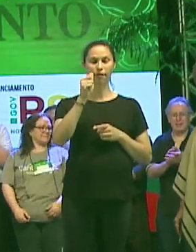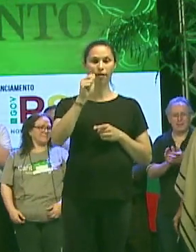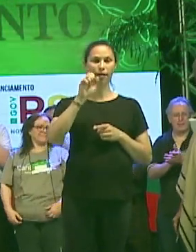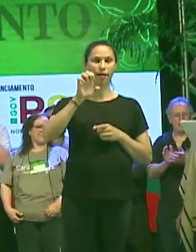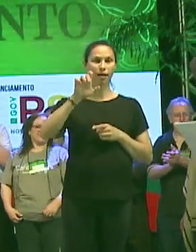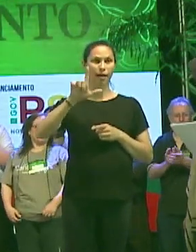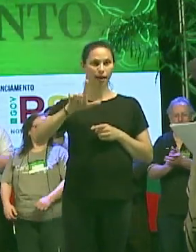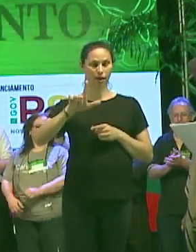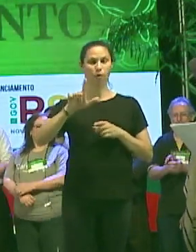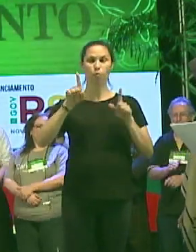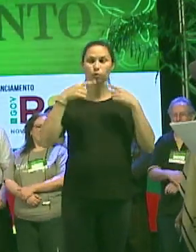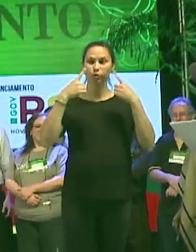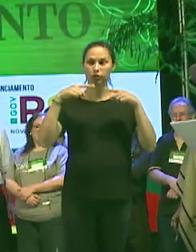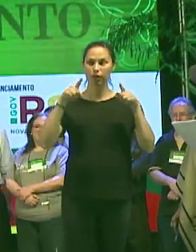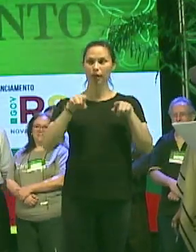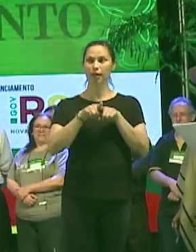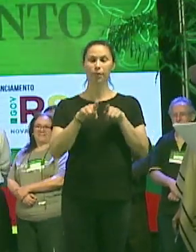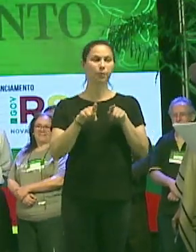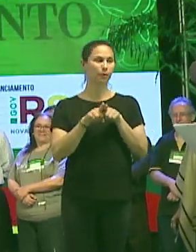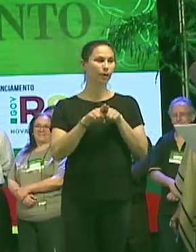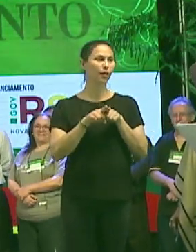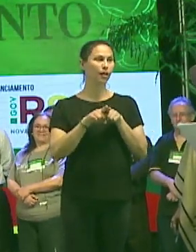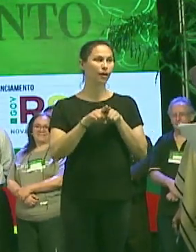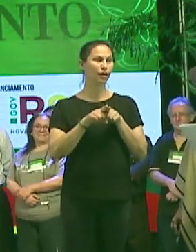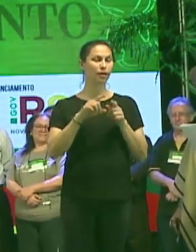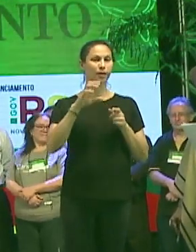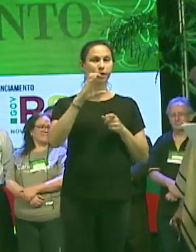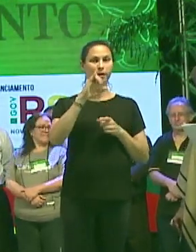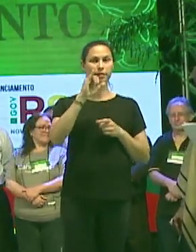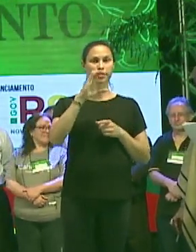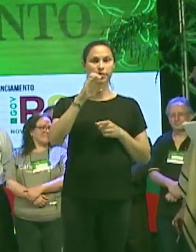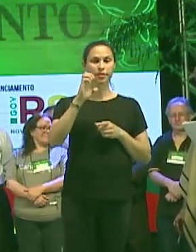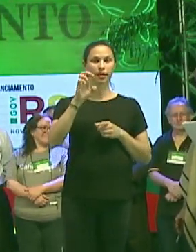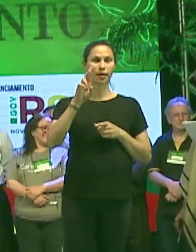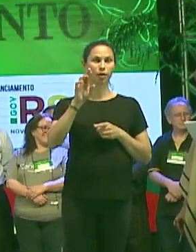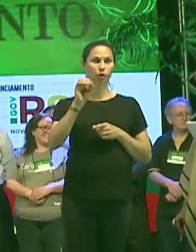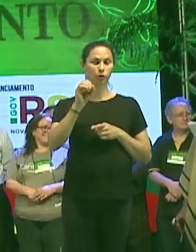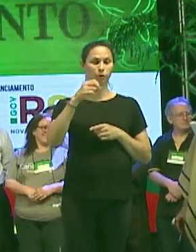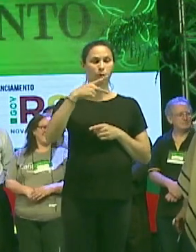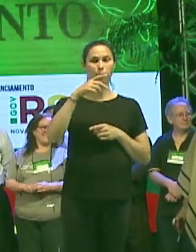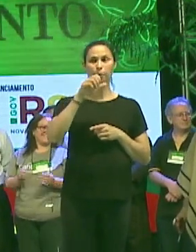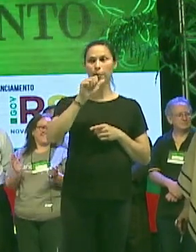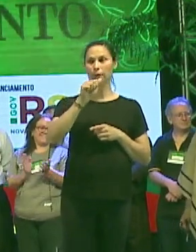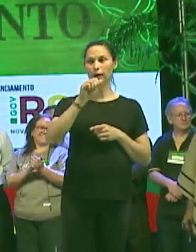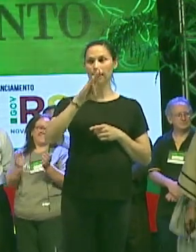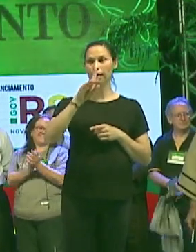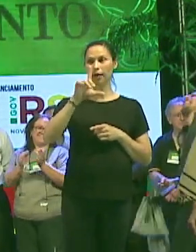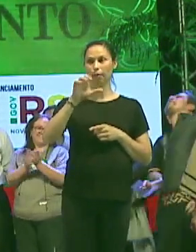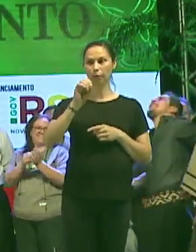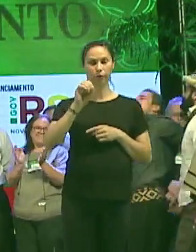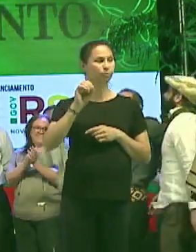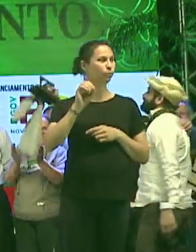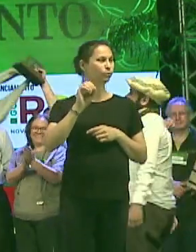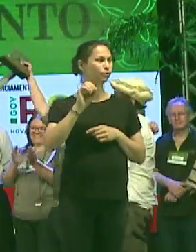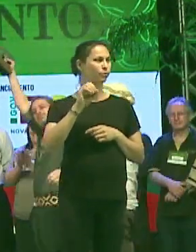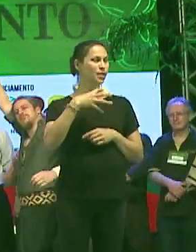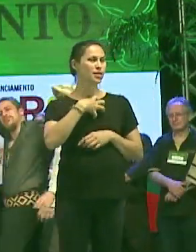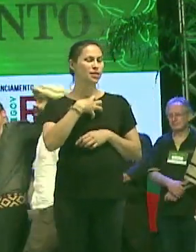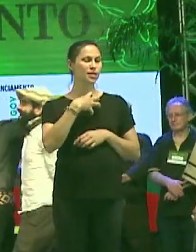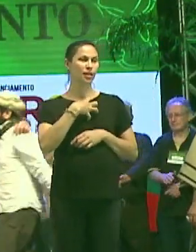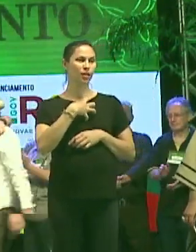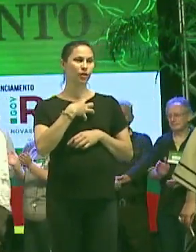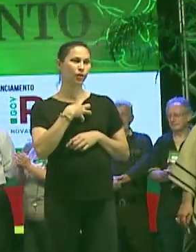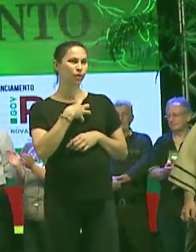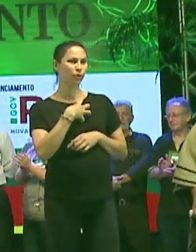de Rafael Madruga, Cícero Camargo e Pablo Estima. Te Sinto